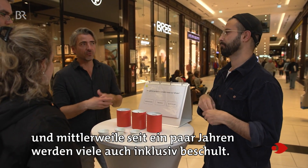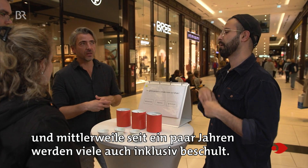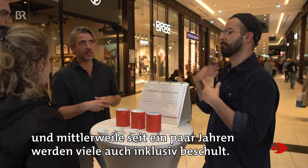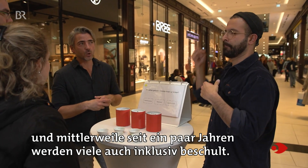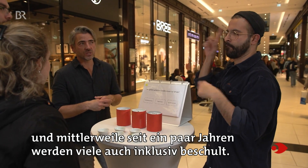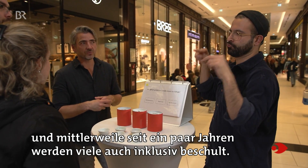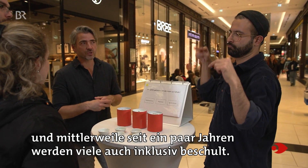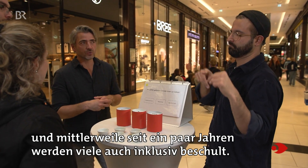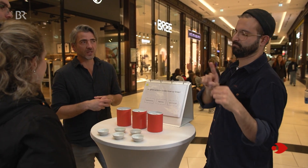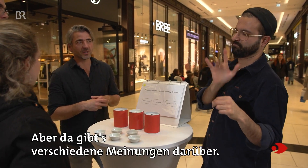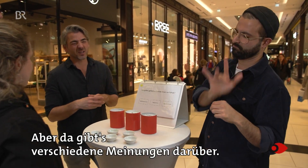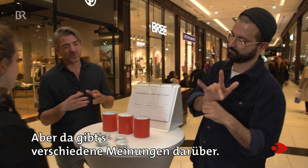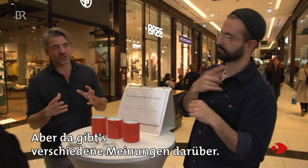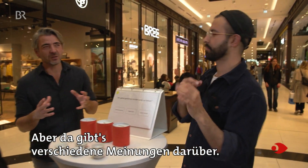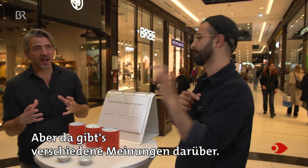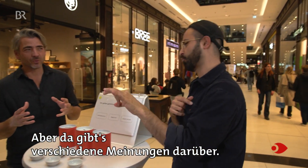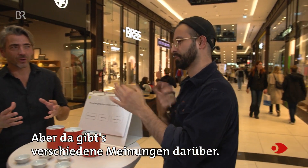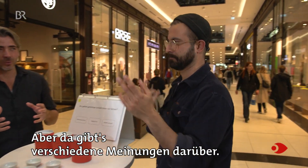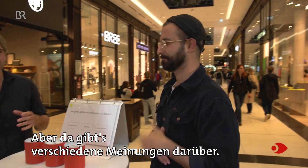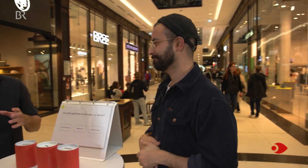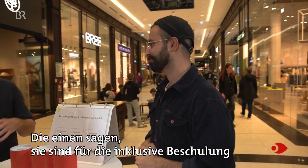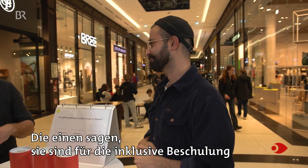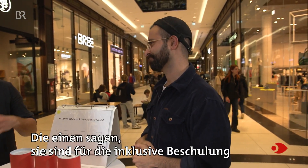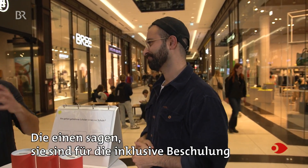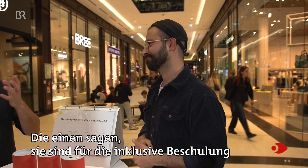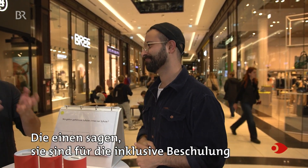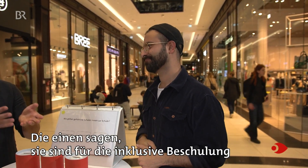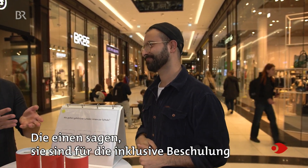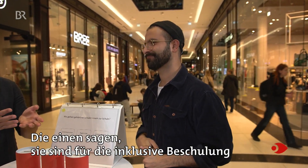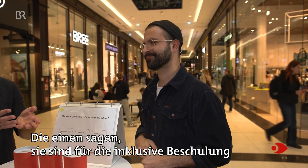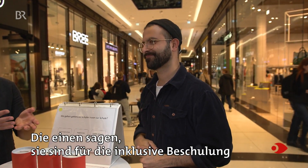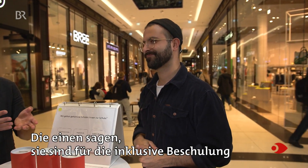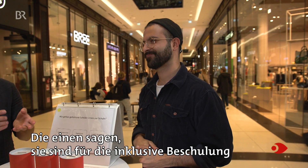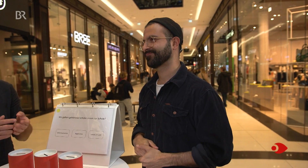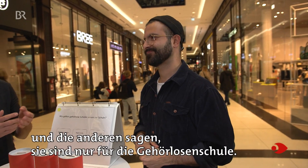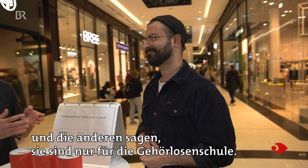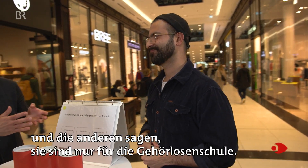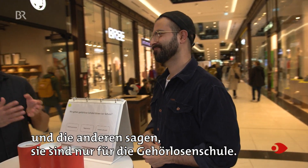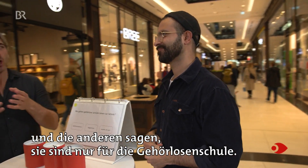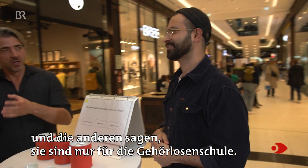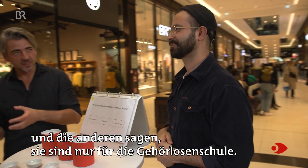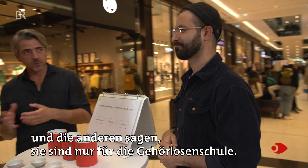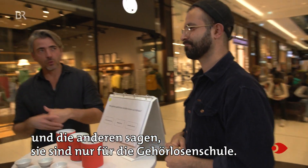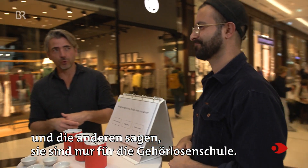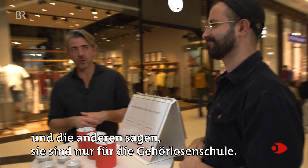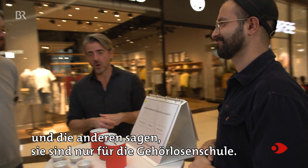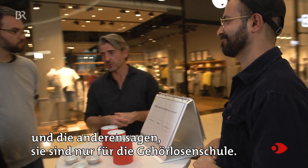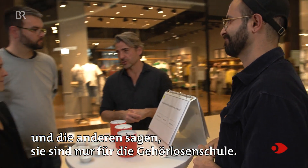viele inklusiv beschult. Aber da gibt es verschiedene Meinungen darüber. Die einen sagen, sie sind für die inklusive Beschulung, andere sagen, sie sind nur für die